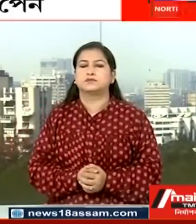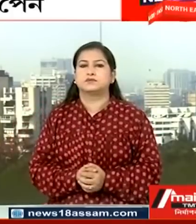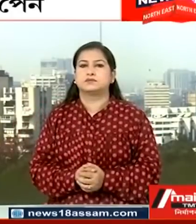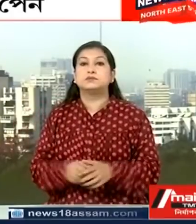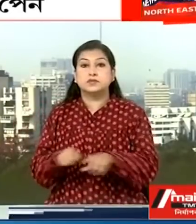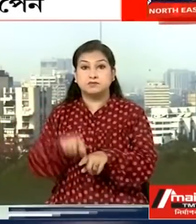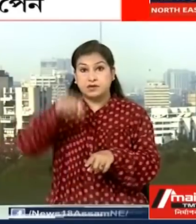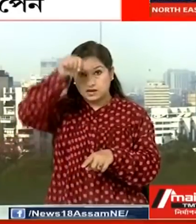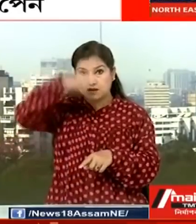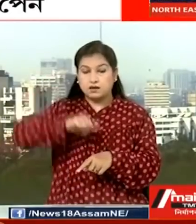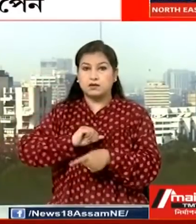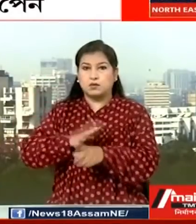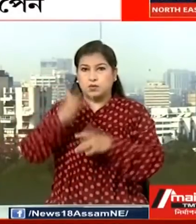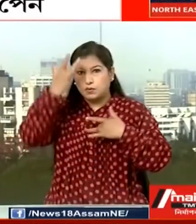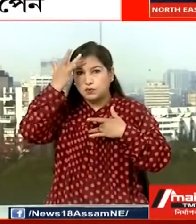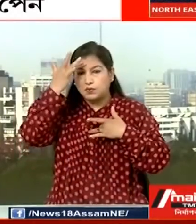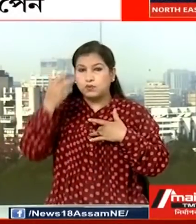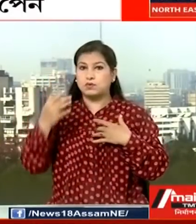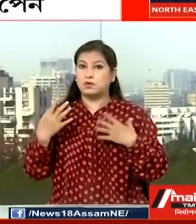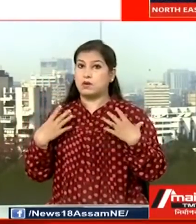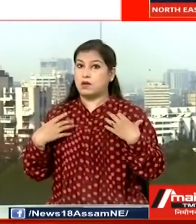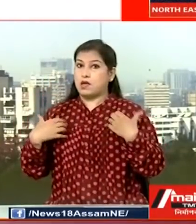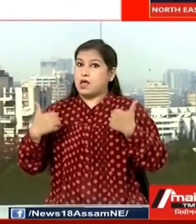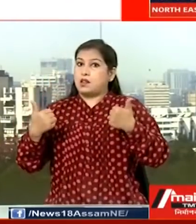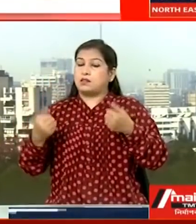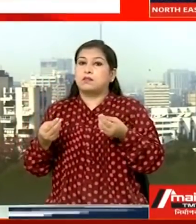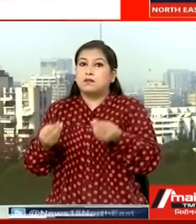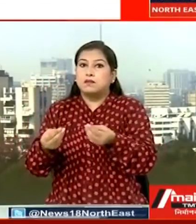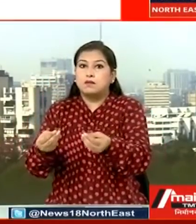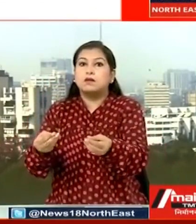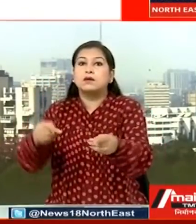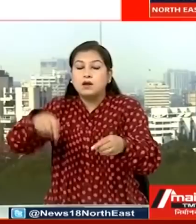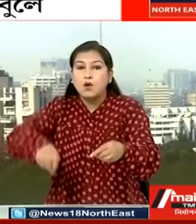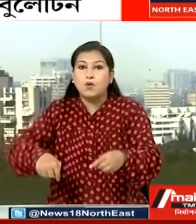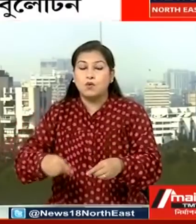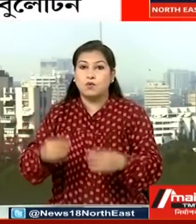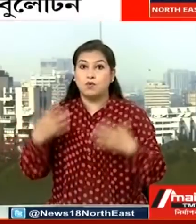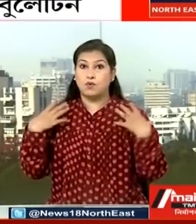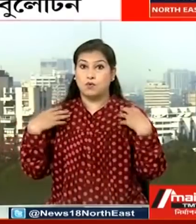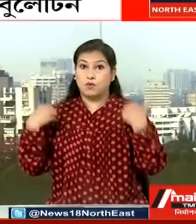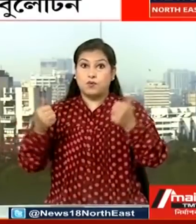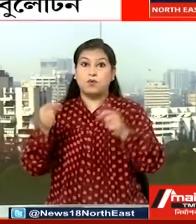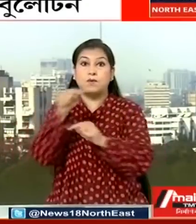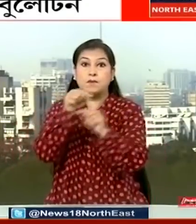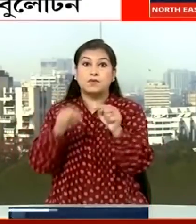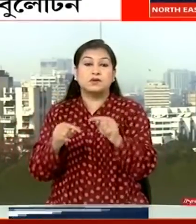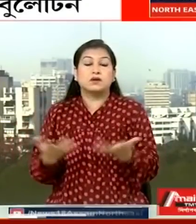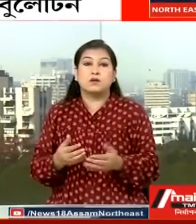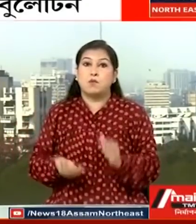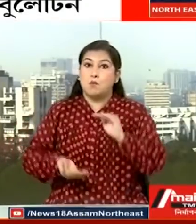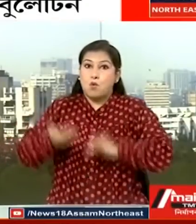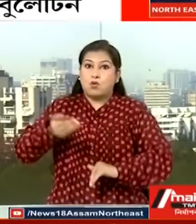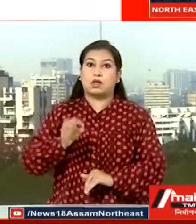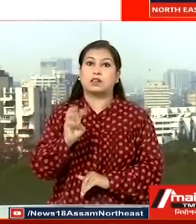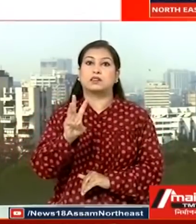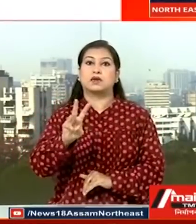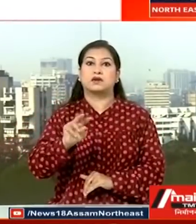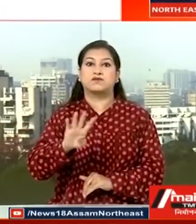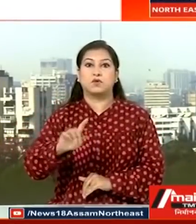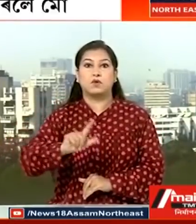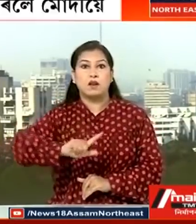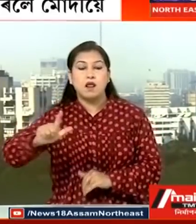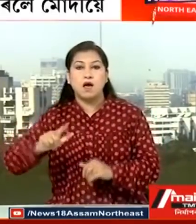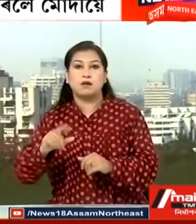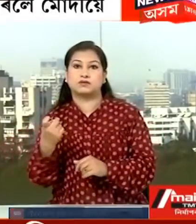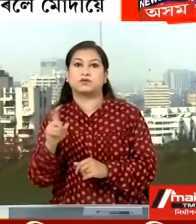और भारत में कोरोना मरीजों के लिए बेहतर स्वास्थ्य सुविधाओं की बदौलत अब तक ठीक होने वाले मरीजों की संख्या 34,71,000 के